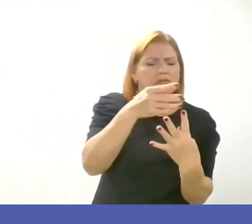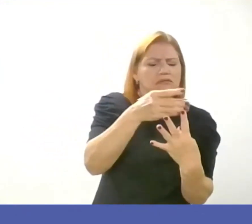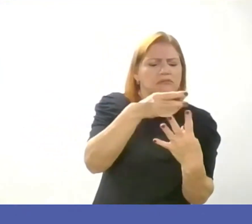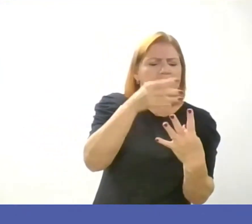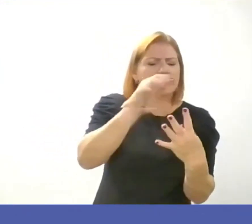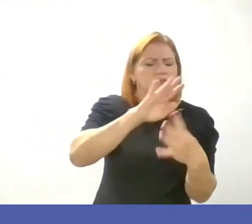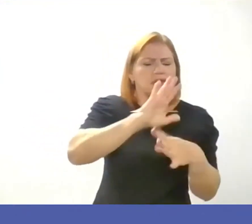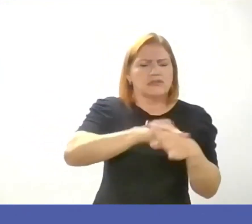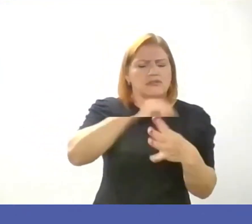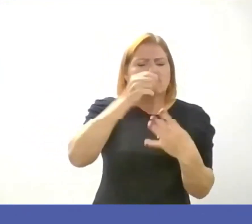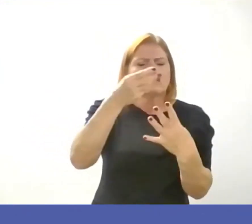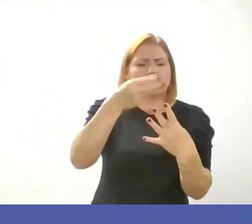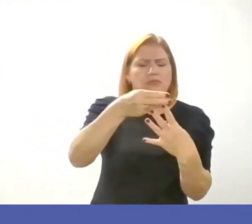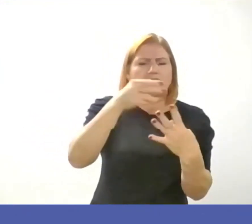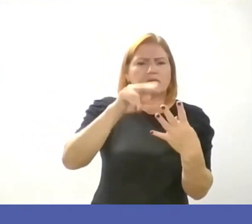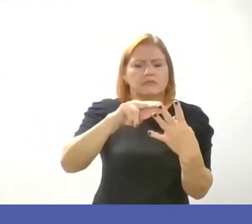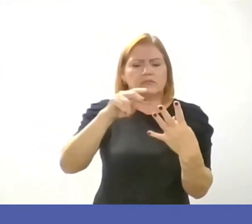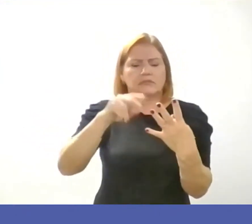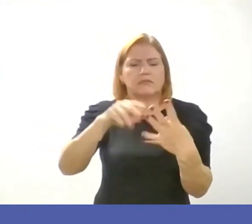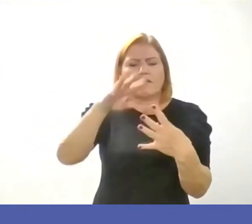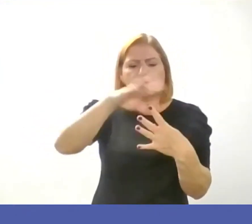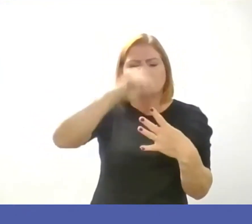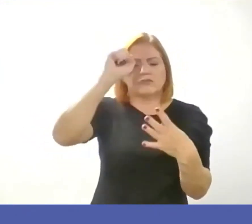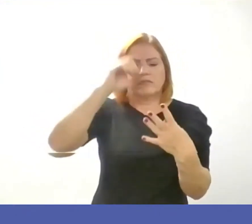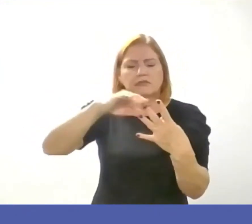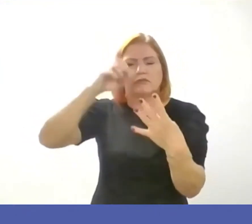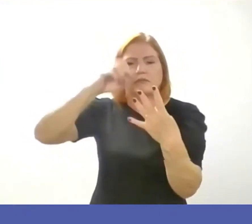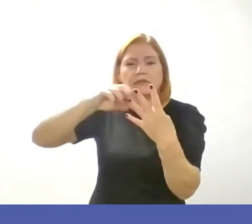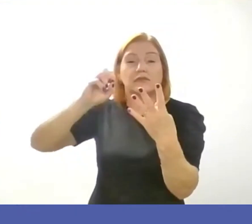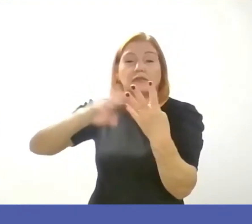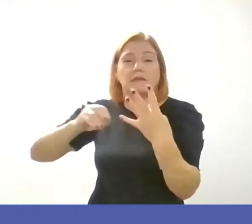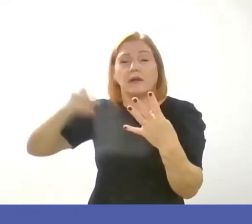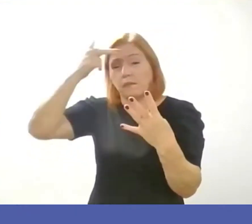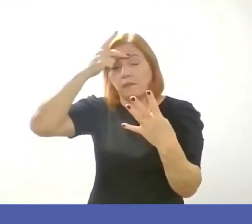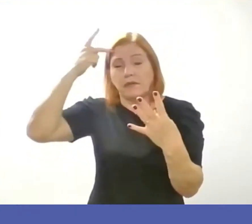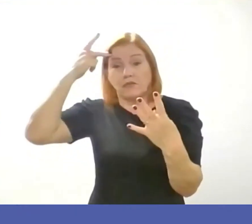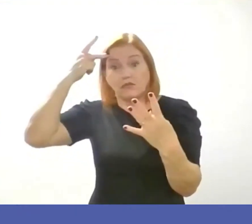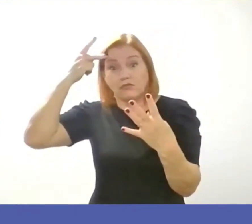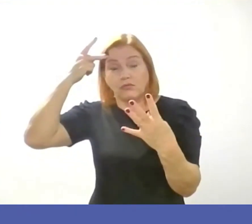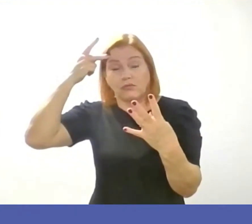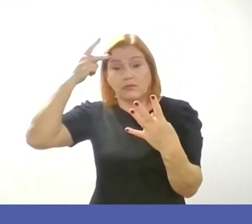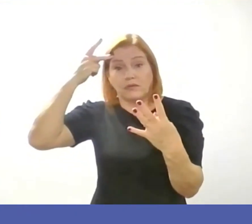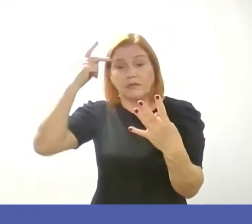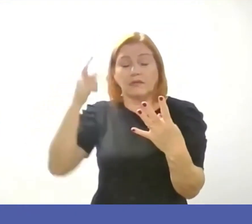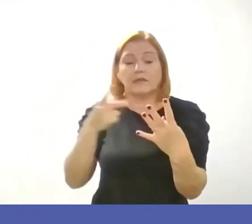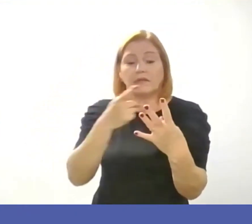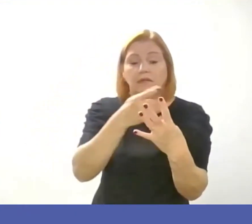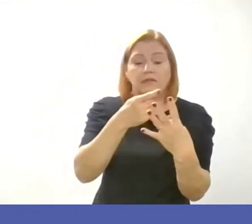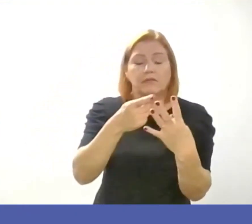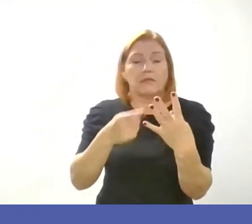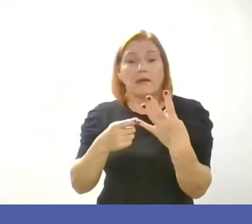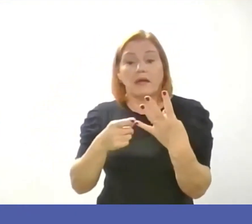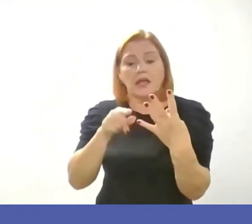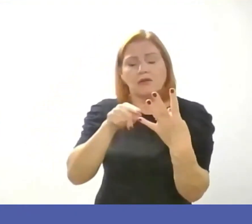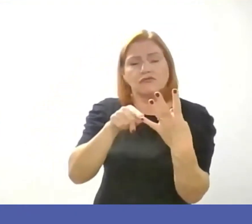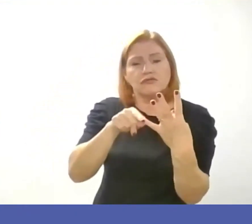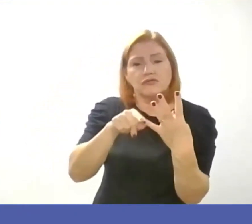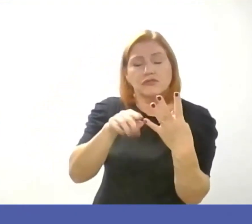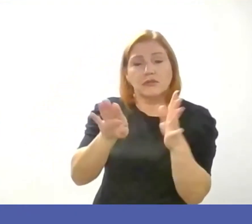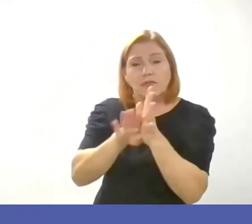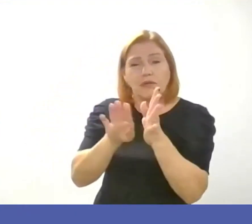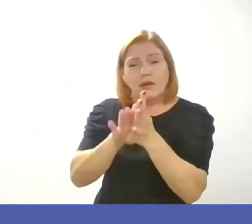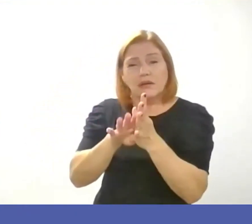entenderam. O Senhor chamou na hora 0, 6 horas da manhã, né? Depois chamou os